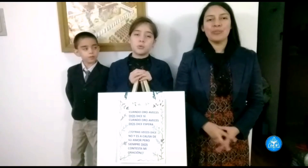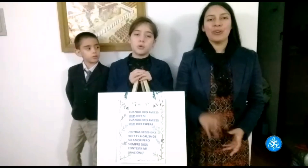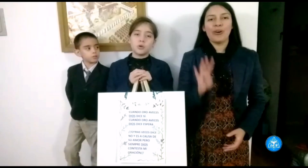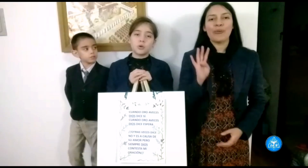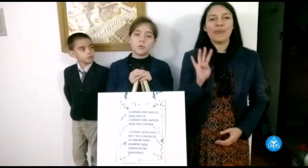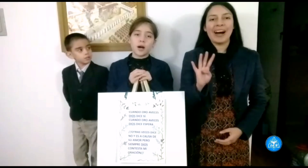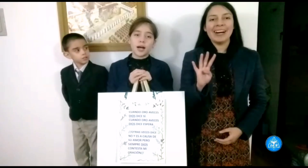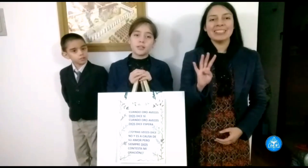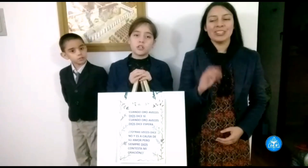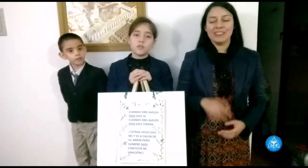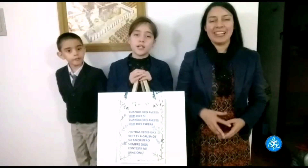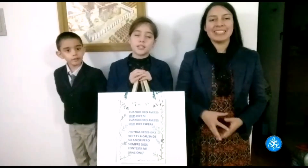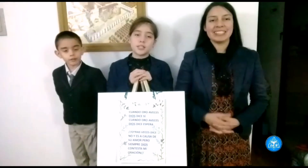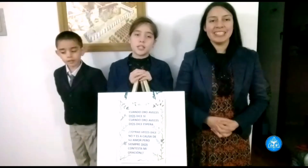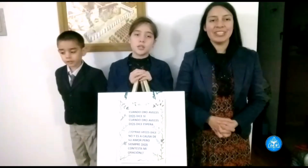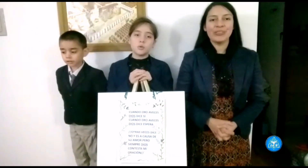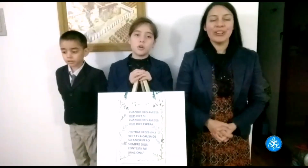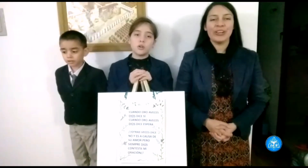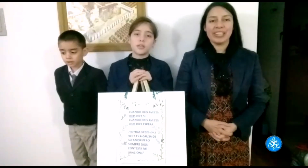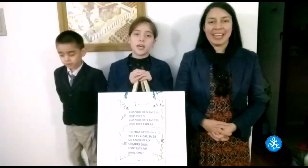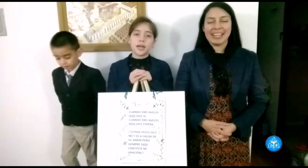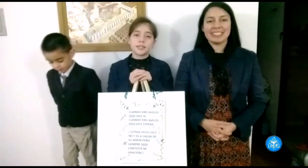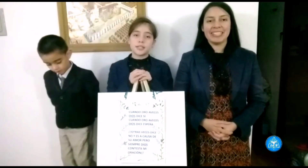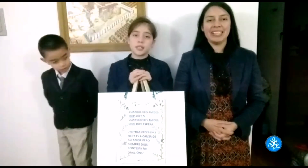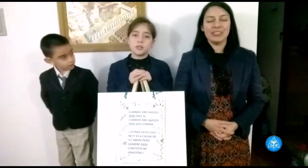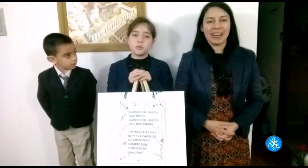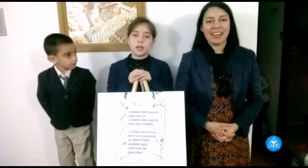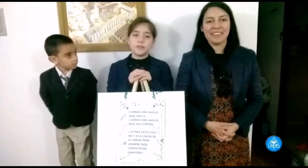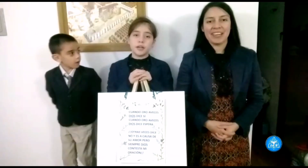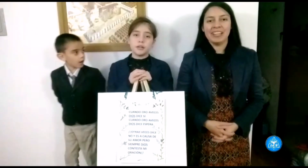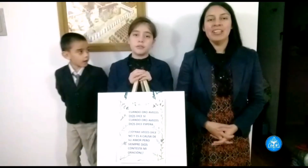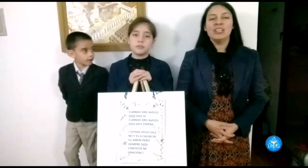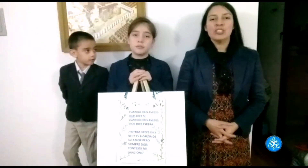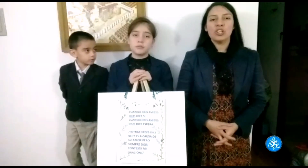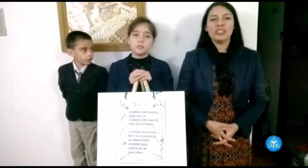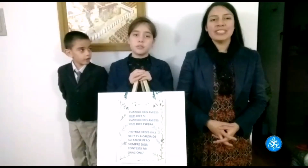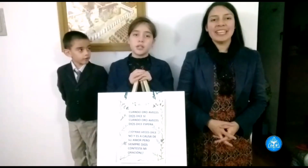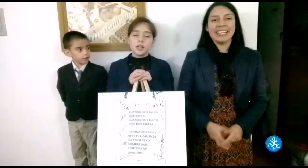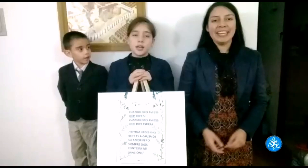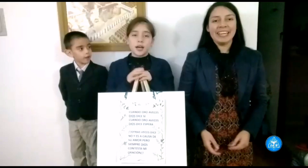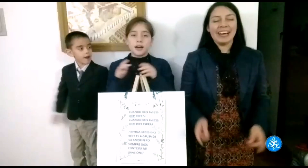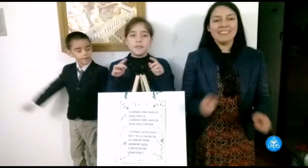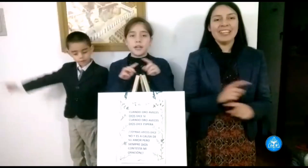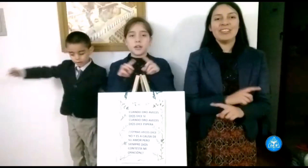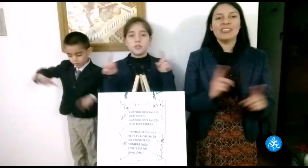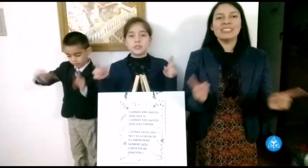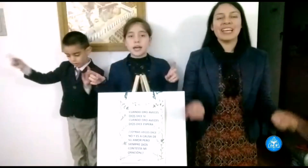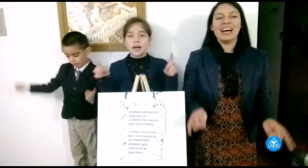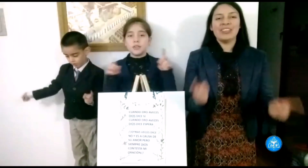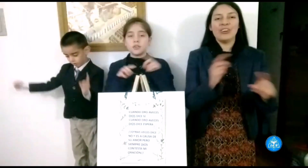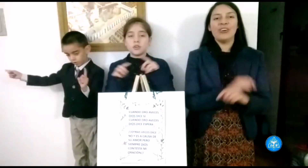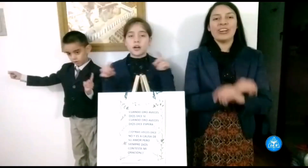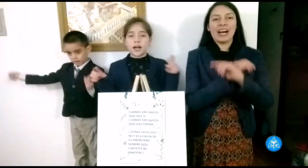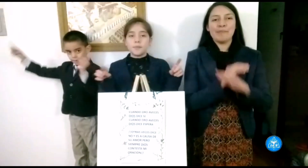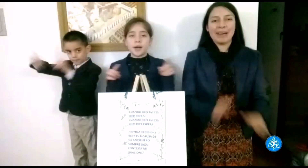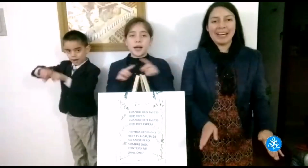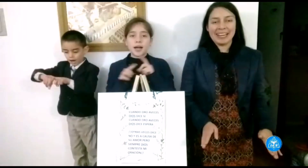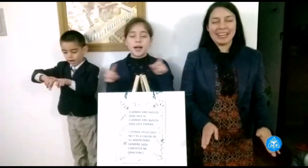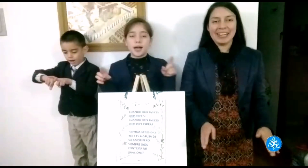capítulo 4, versículo 19. No seré avergonzado